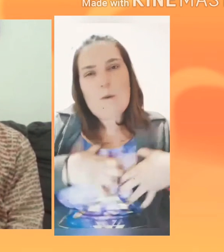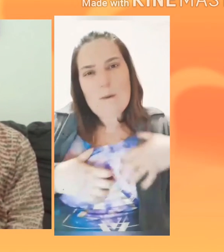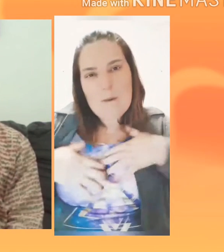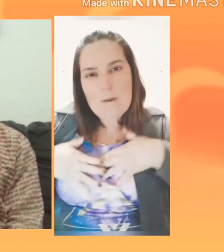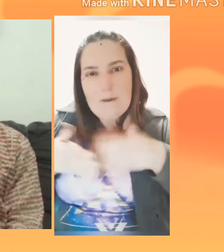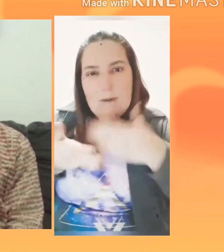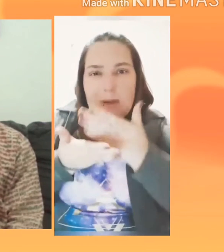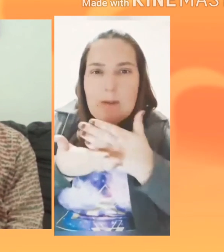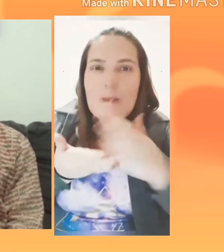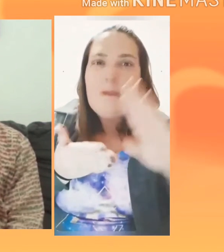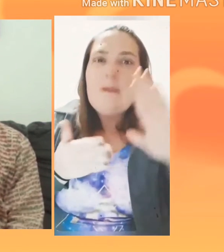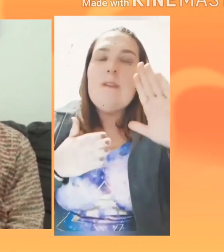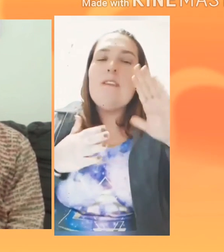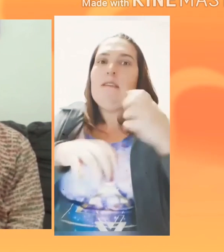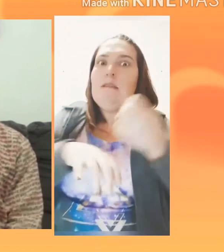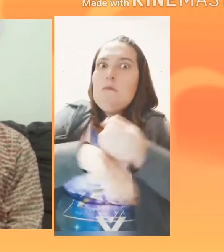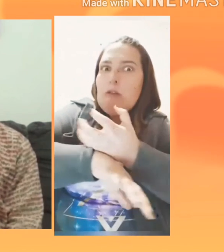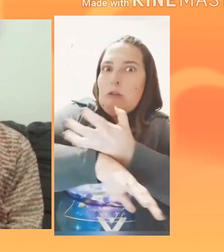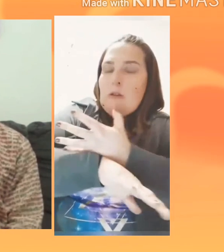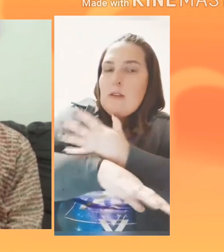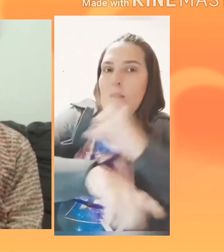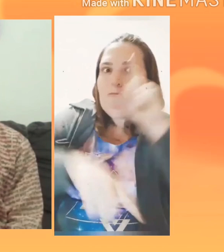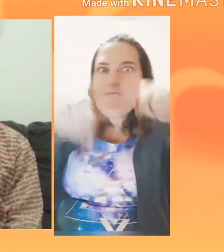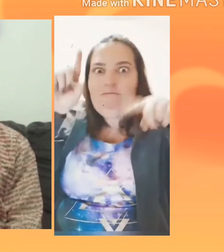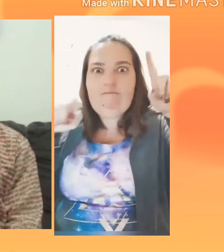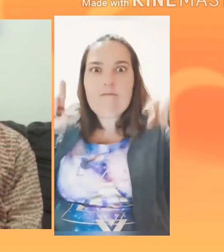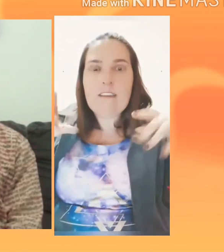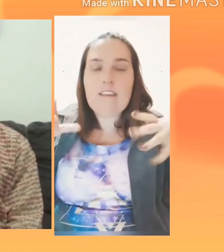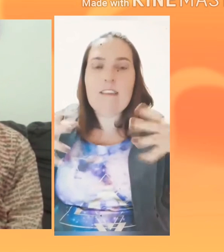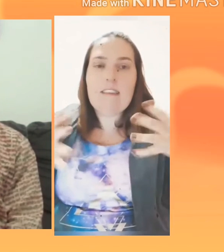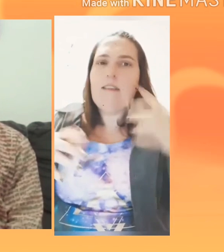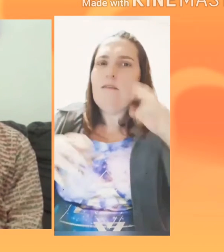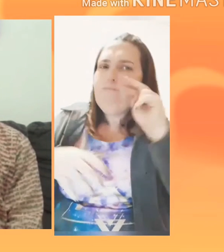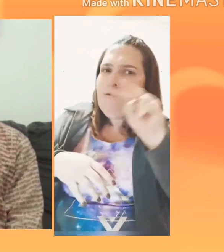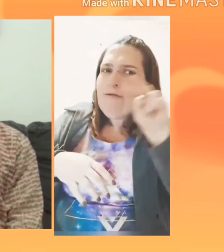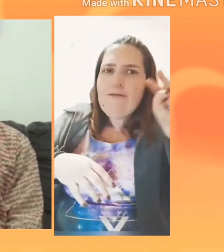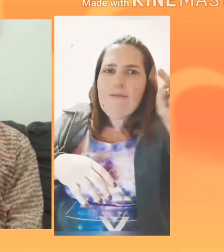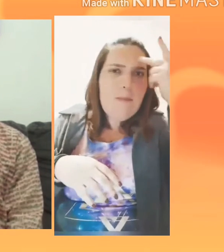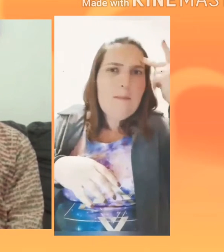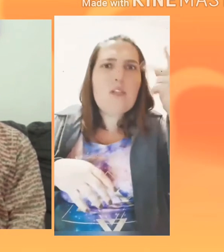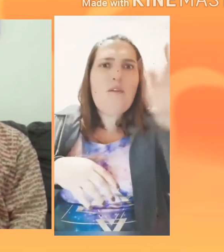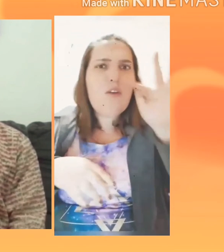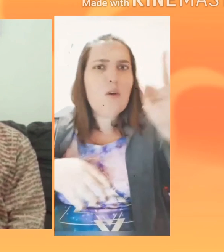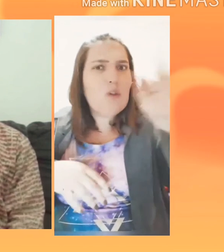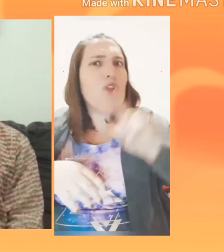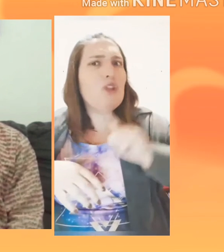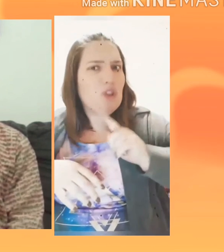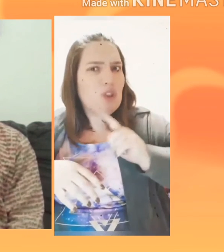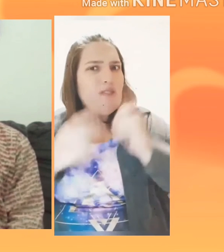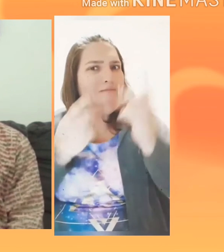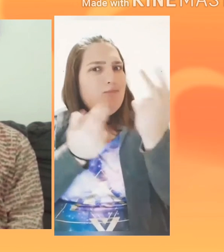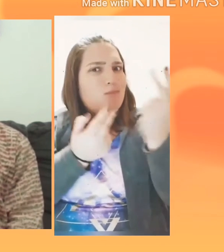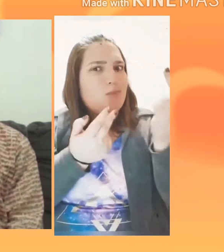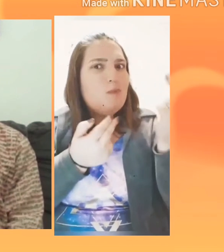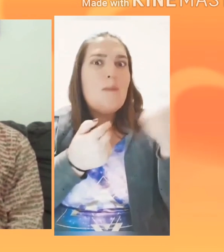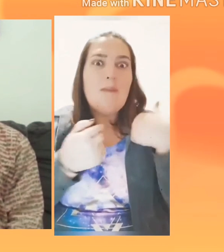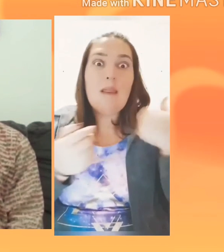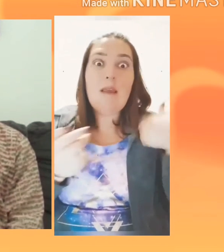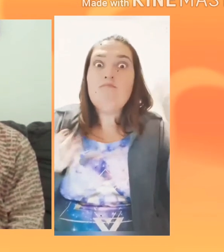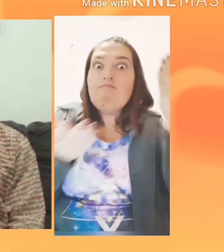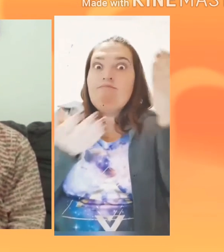ali na faculdade. Cheguei num momento muito difícil, de muita instabilidade